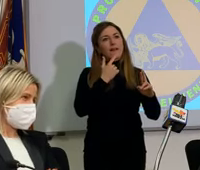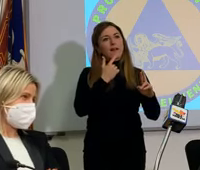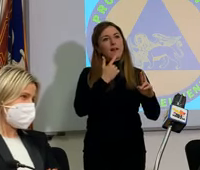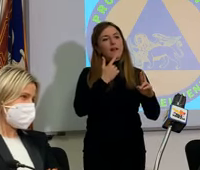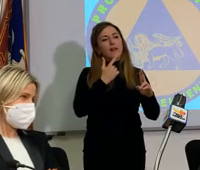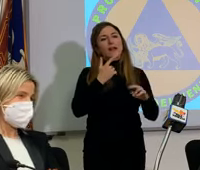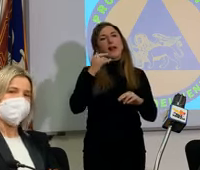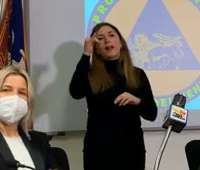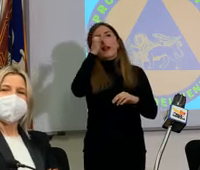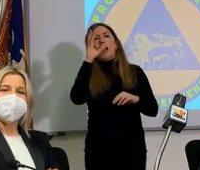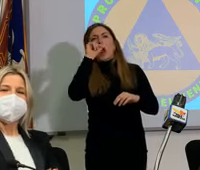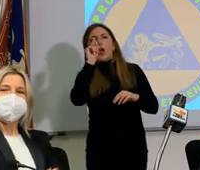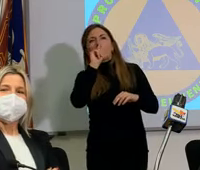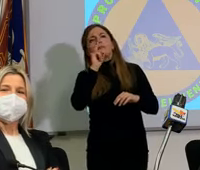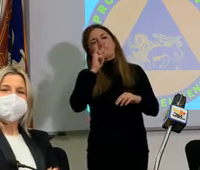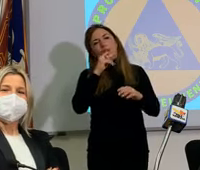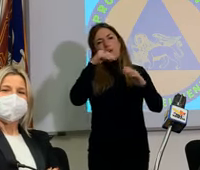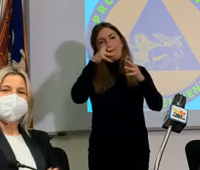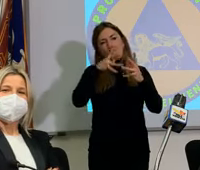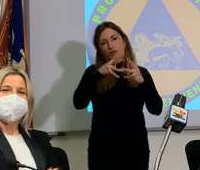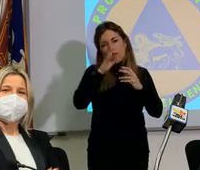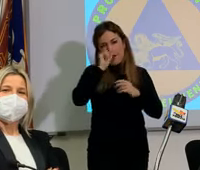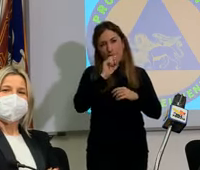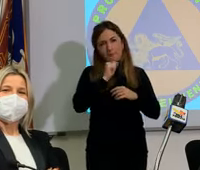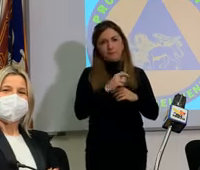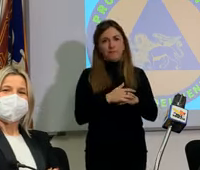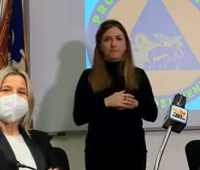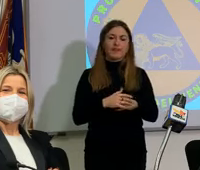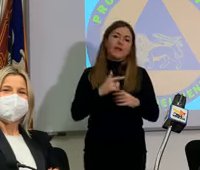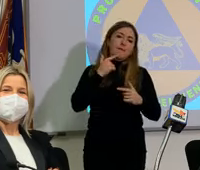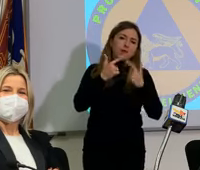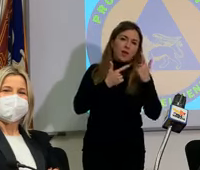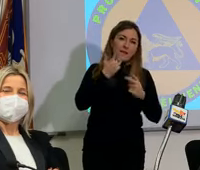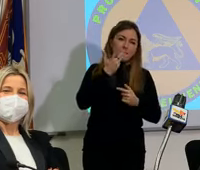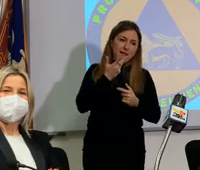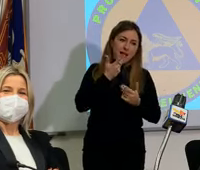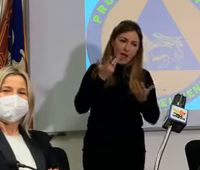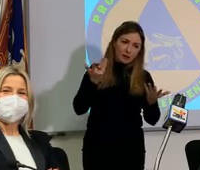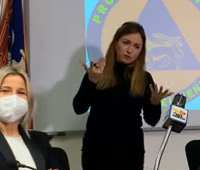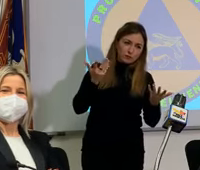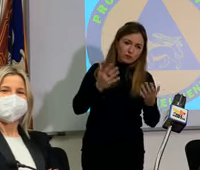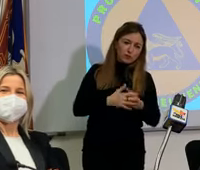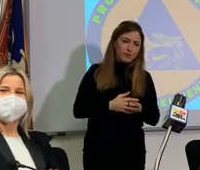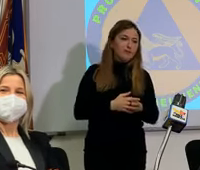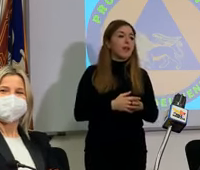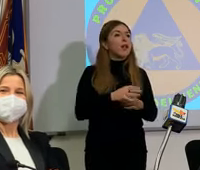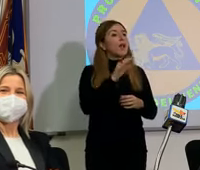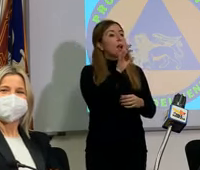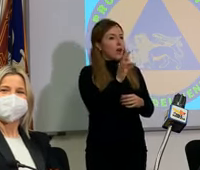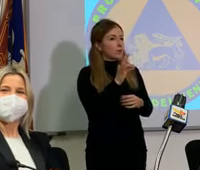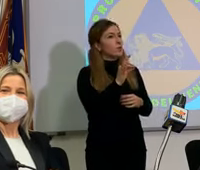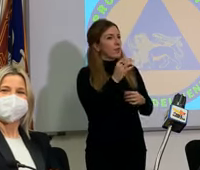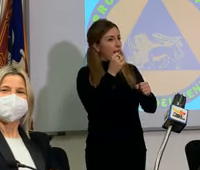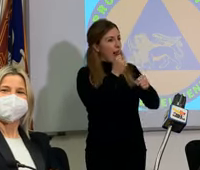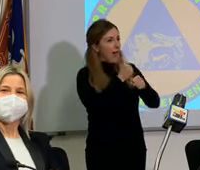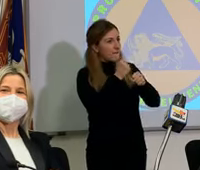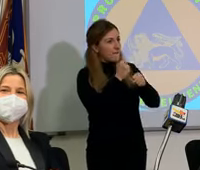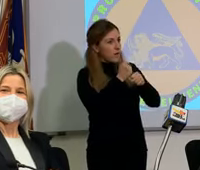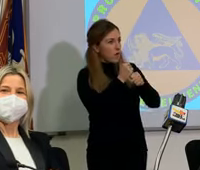hanno capito perfettamente è la polemica piace rosa si alcuni anche ci vivono si nutrono di nudo non